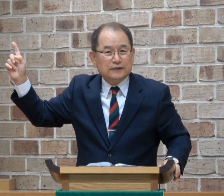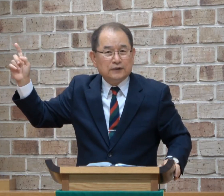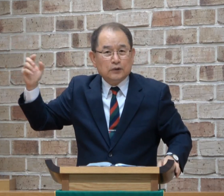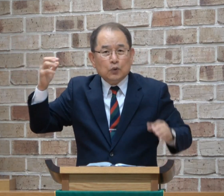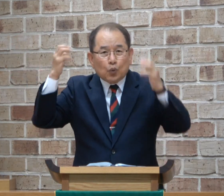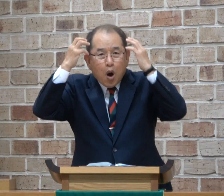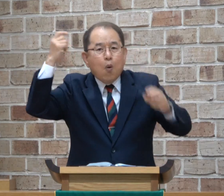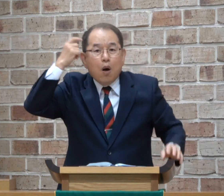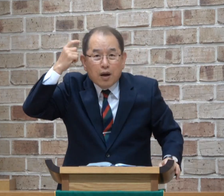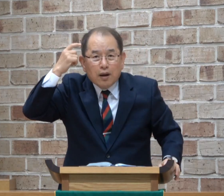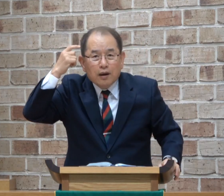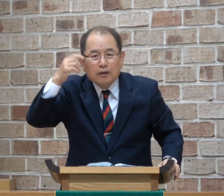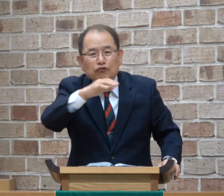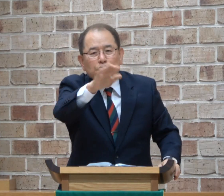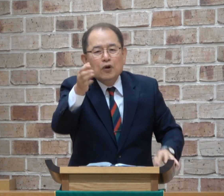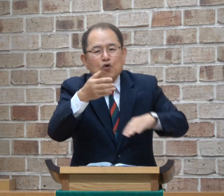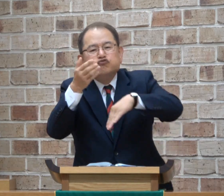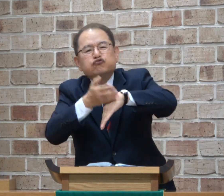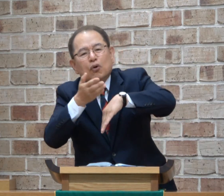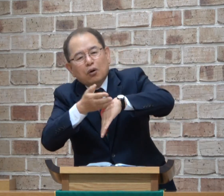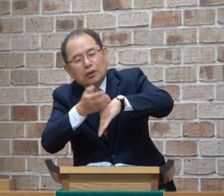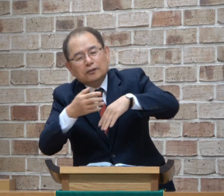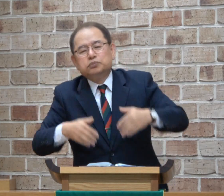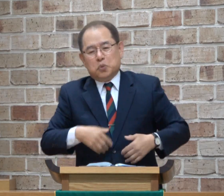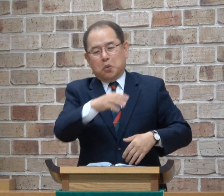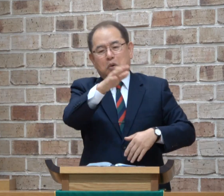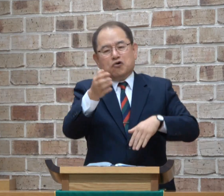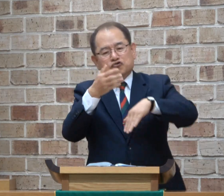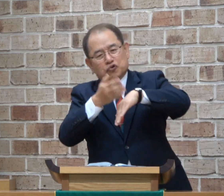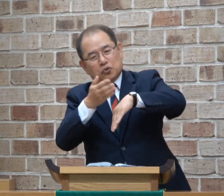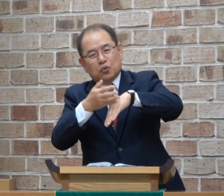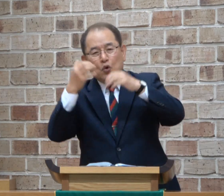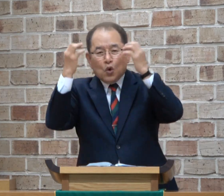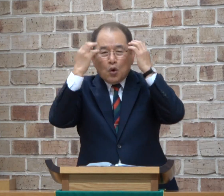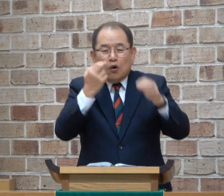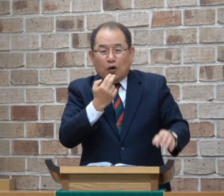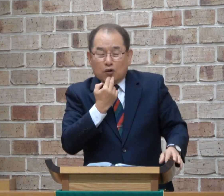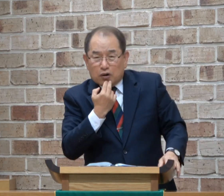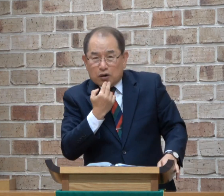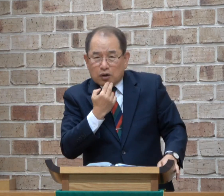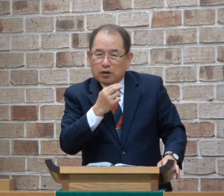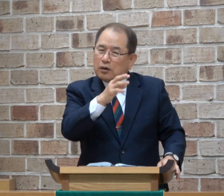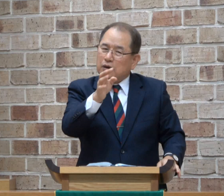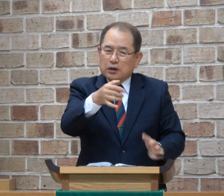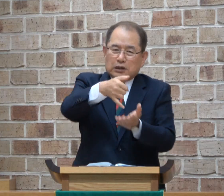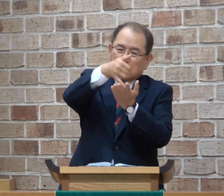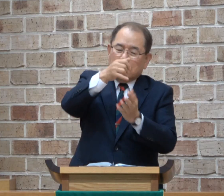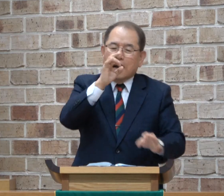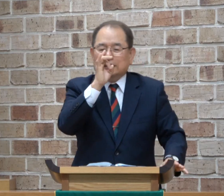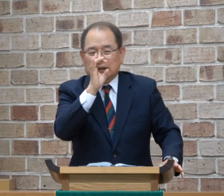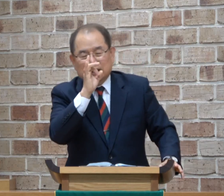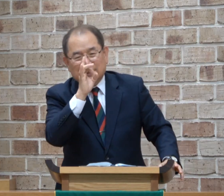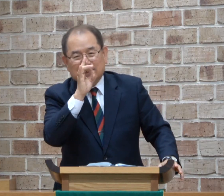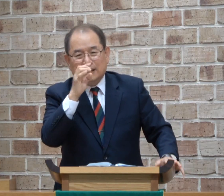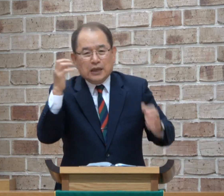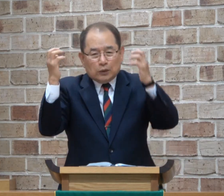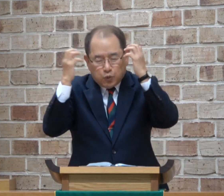우리를 훈련시키시기 위해서. 그것이 없다면 인격적으로 성장하지 못합니다. 고난을 당한